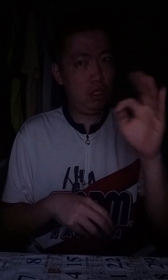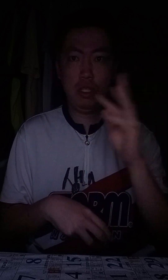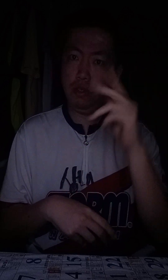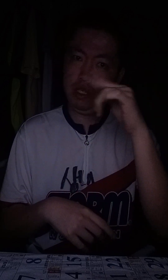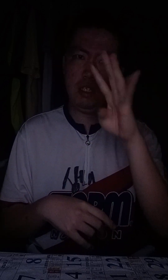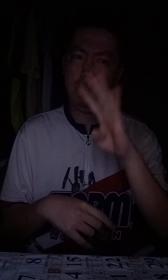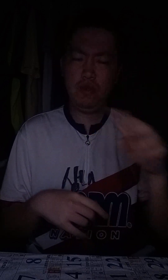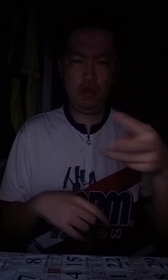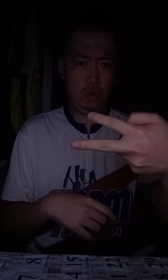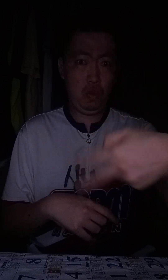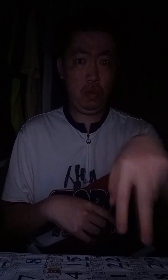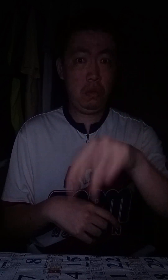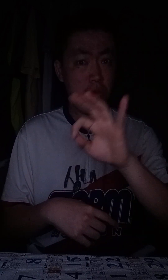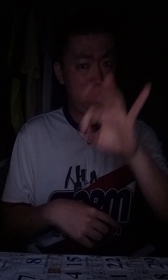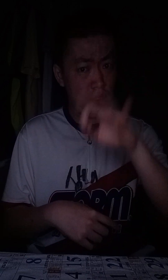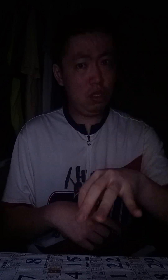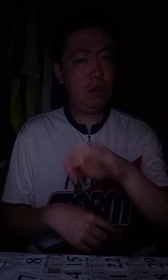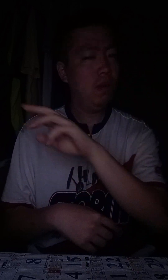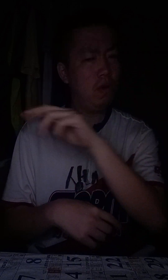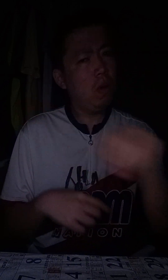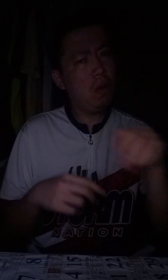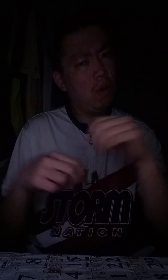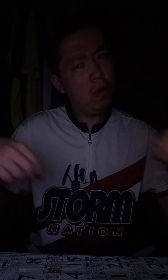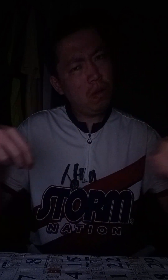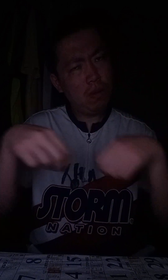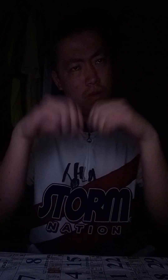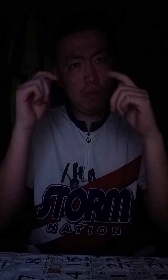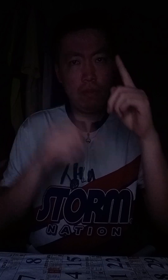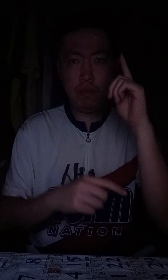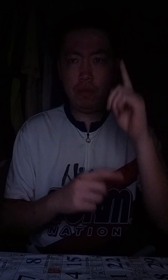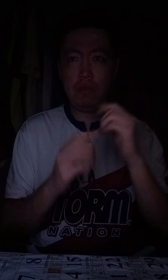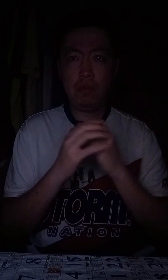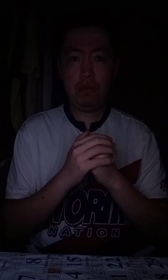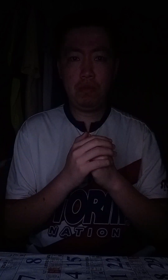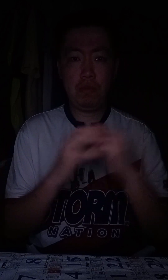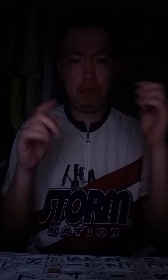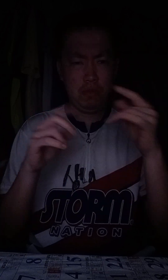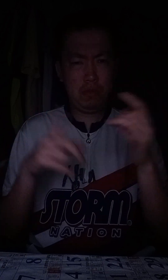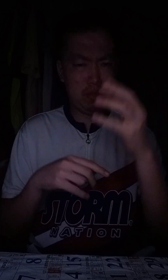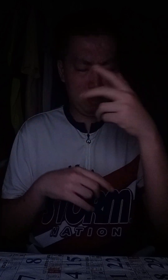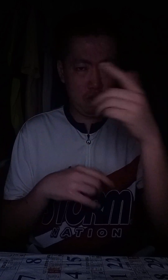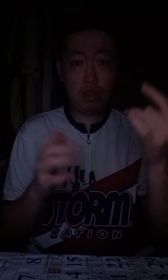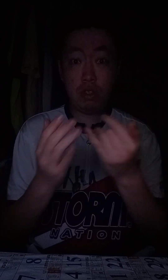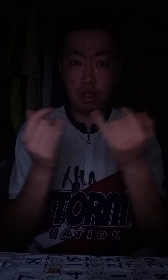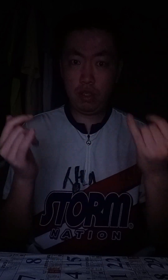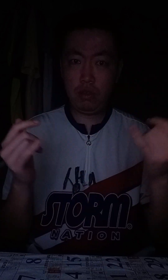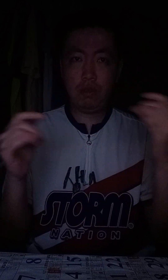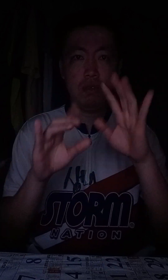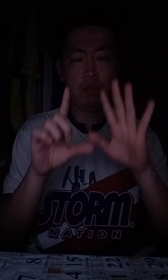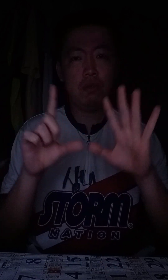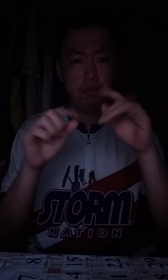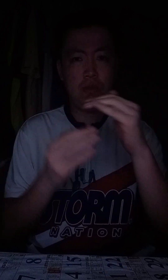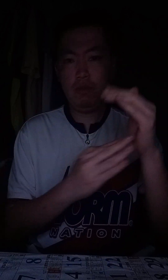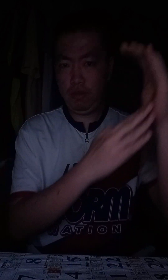40인승 통근버스가 길 옆 가드레일을 들이받았습니다. 버스에는 한 업체의 출근길 직원 17명이 타고